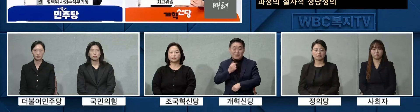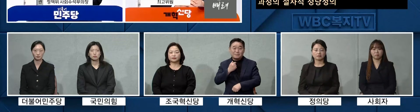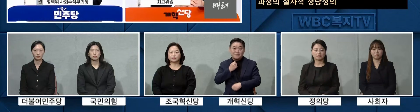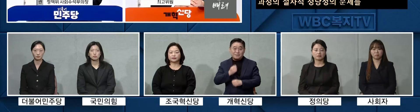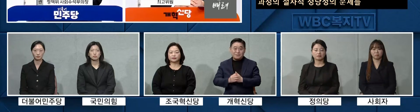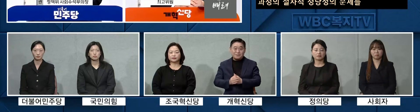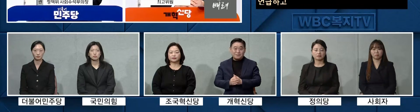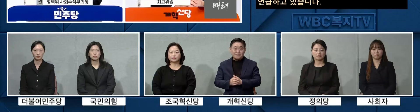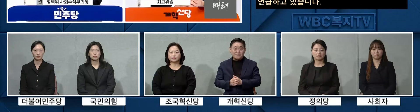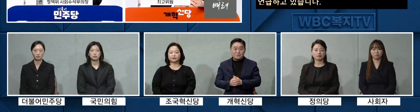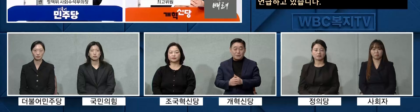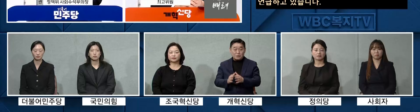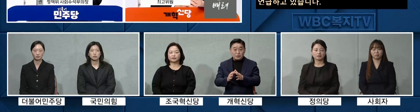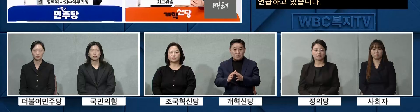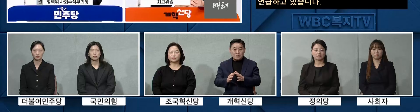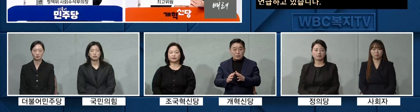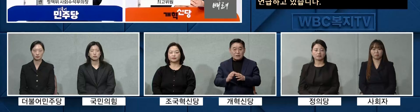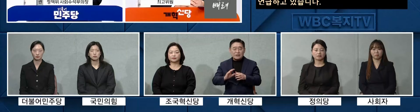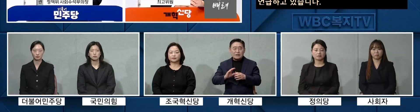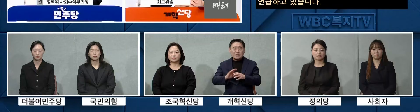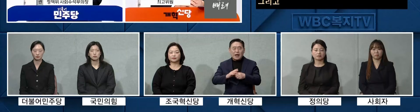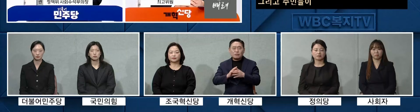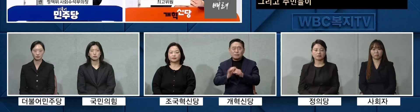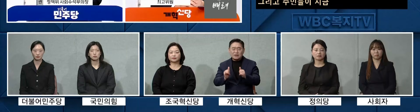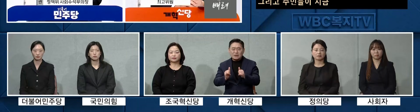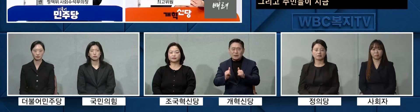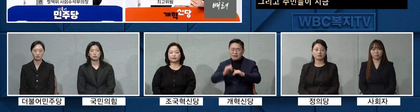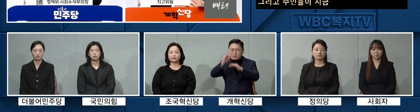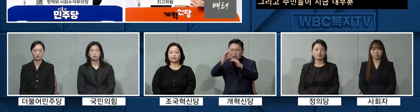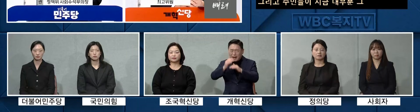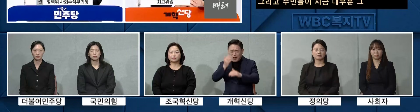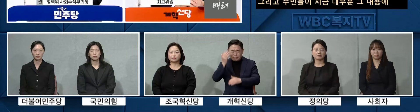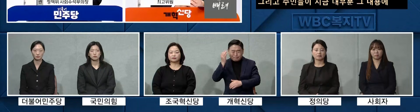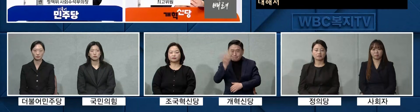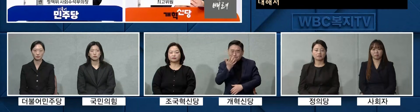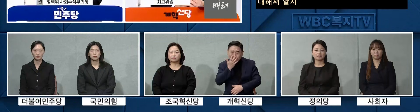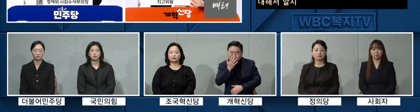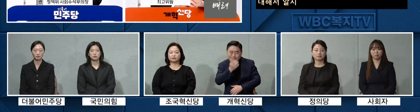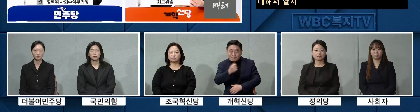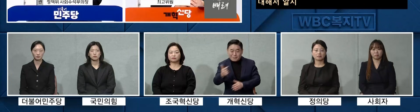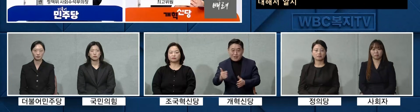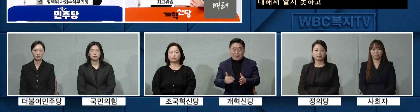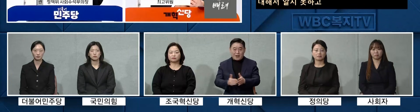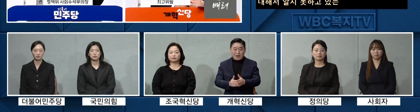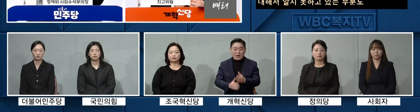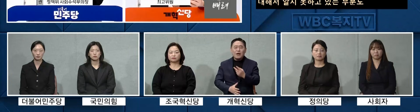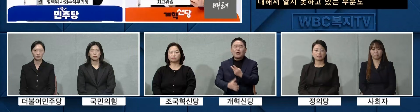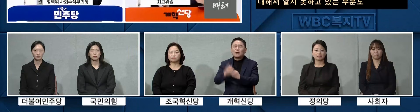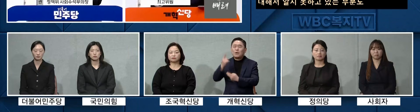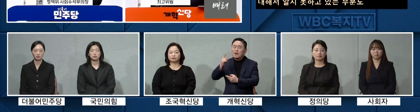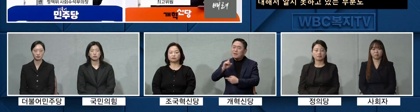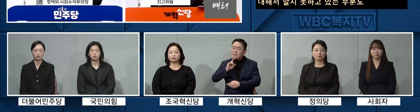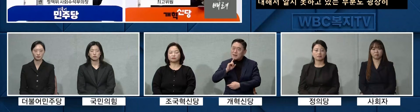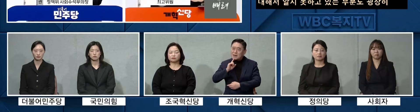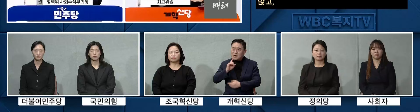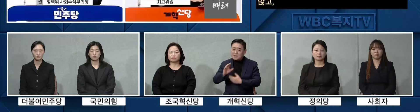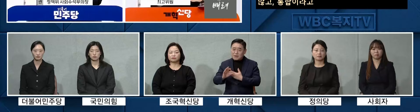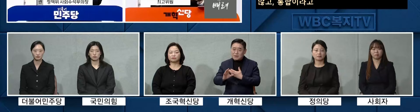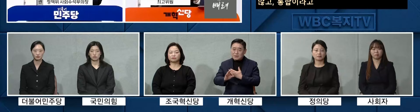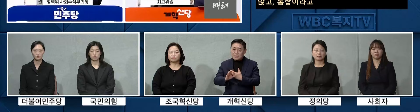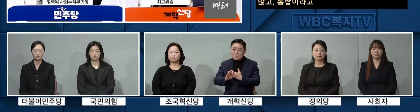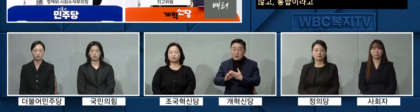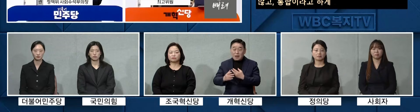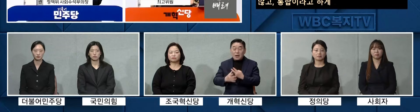있습니다. 그리고 주민들이 지금 대부분 그 내용에 대해서 알지 못하고 있는 부분도 굉장히 많고 통합이라고 하게 되면 실질적으로 그 통합